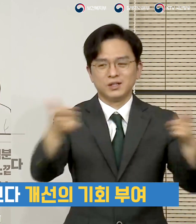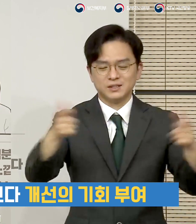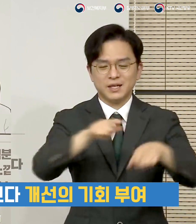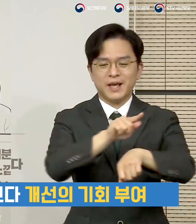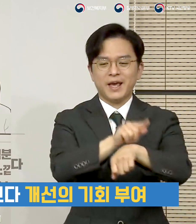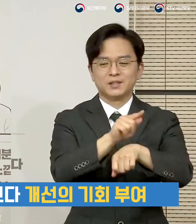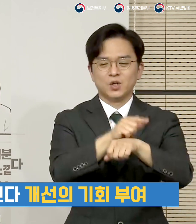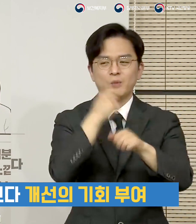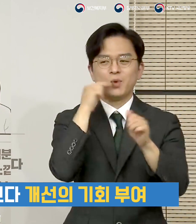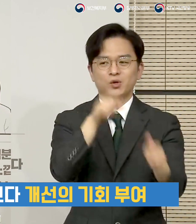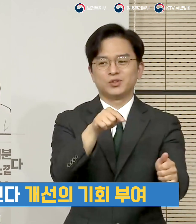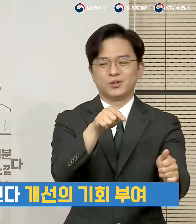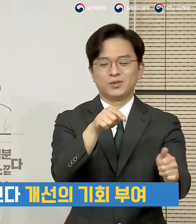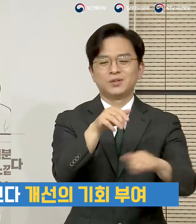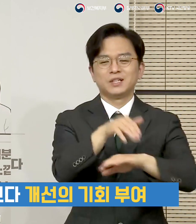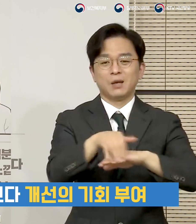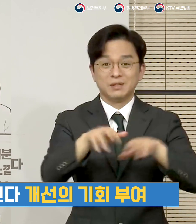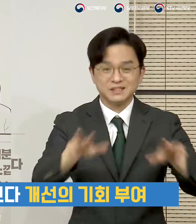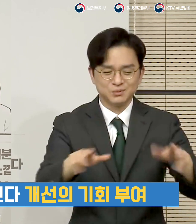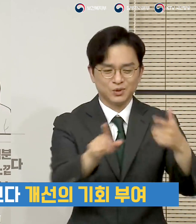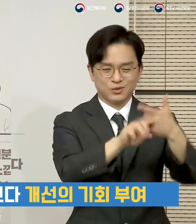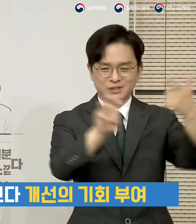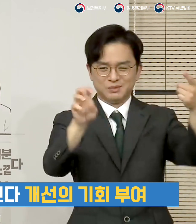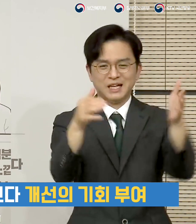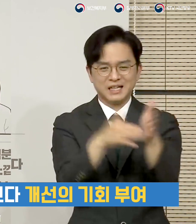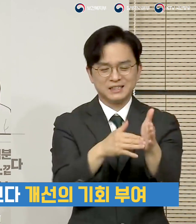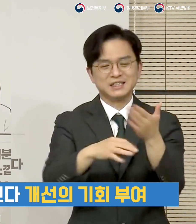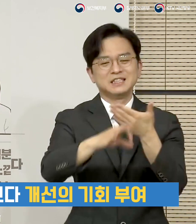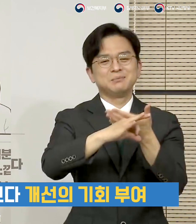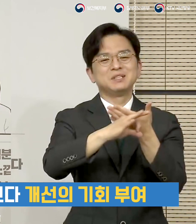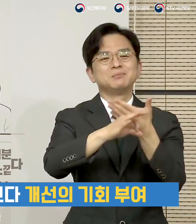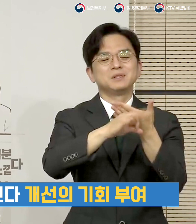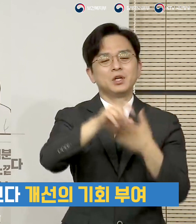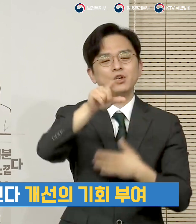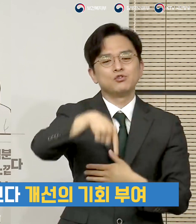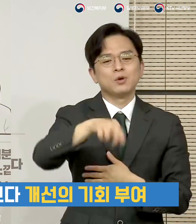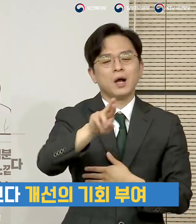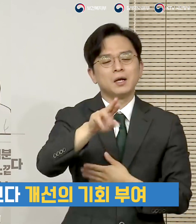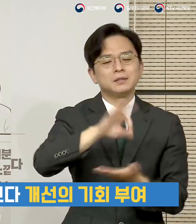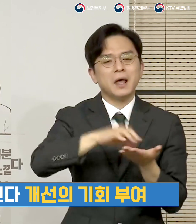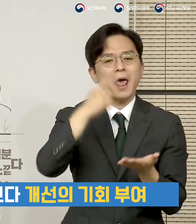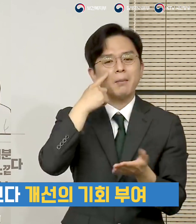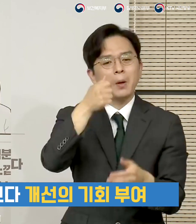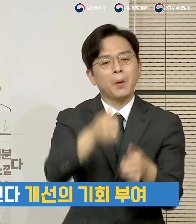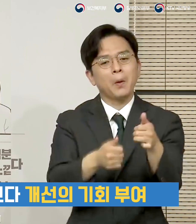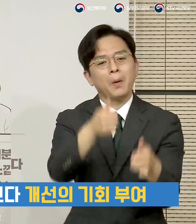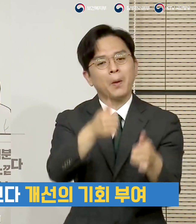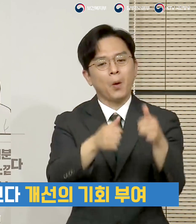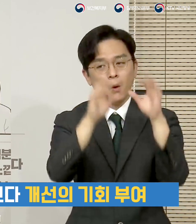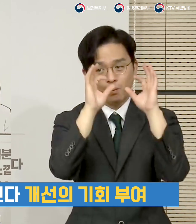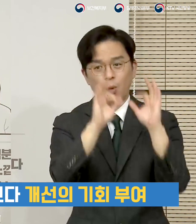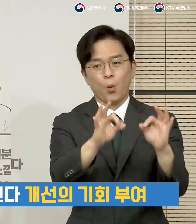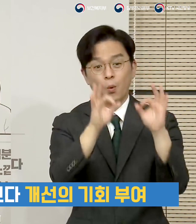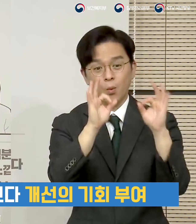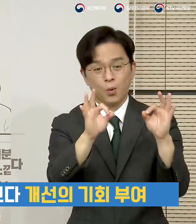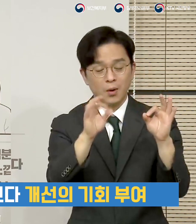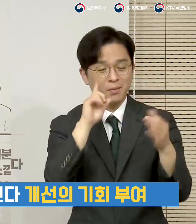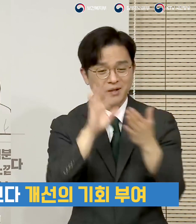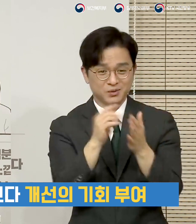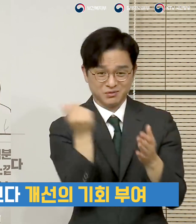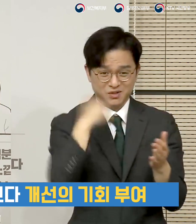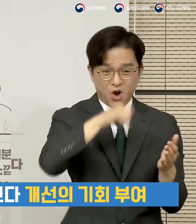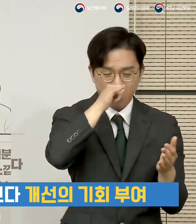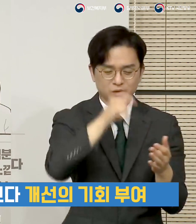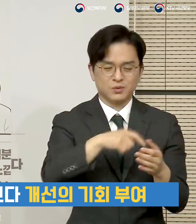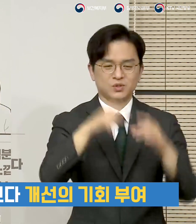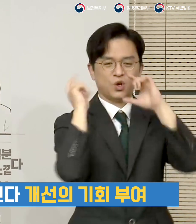바로 이러한 벌칙 조항을 적용하기보다는 좀 개선의 기회를 부여하고 그 이후에 다시 적발될 경우 벌칙을 적용하는 쪽으로